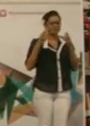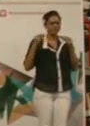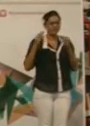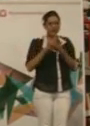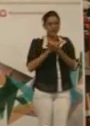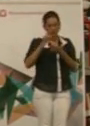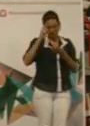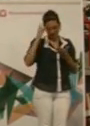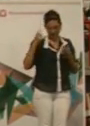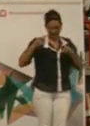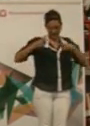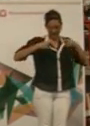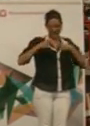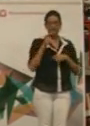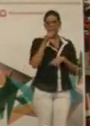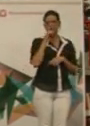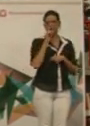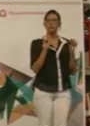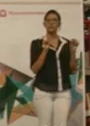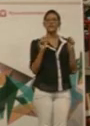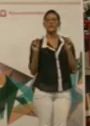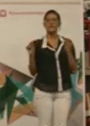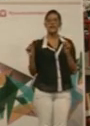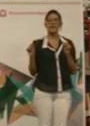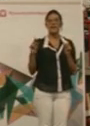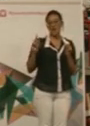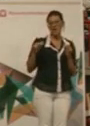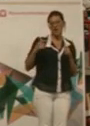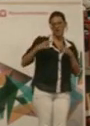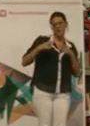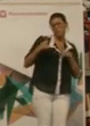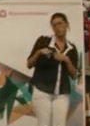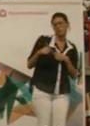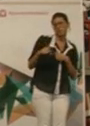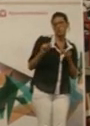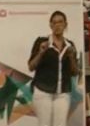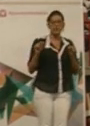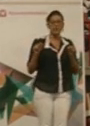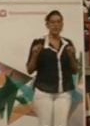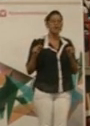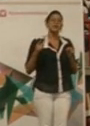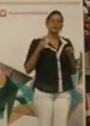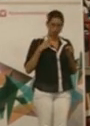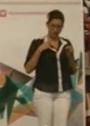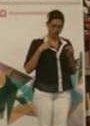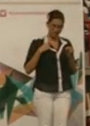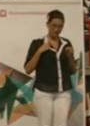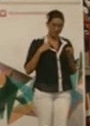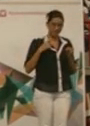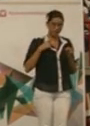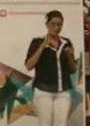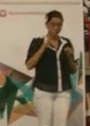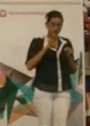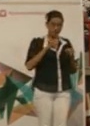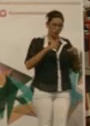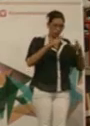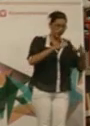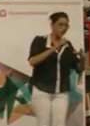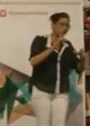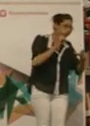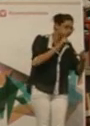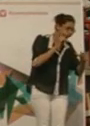definição de Guerra Fria confunde. Não havia guerra entre Estados Unidos e União Soviética. Não, diretas. Mas